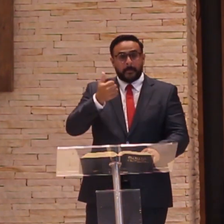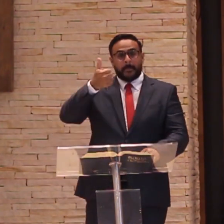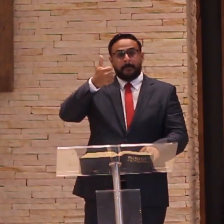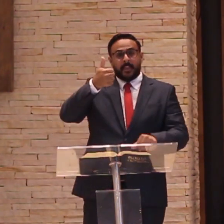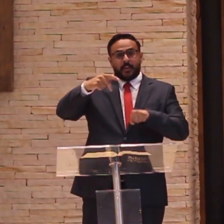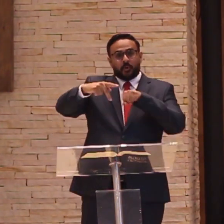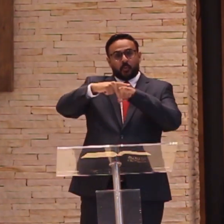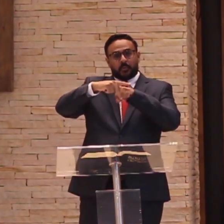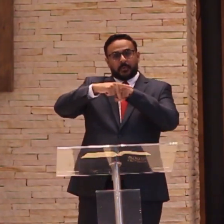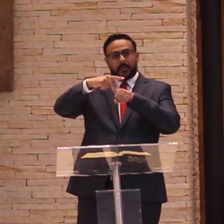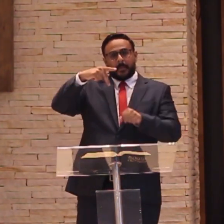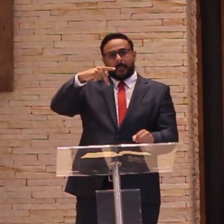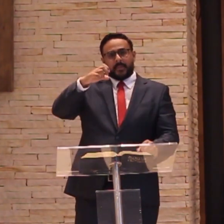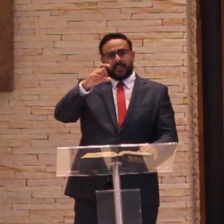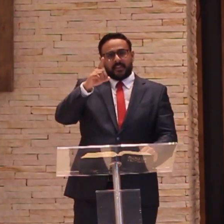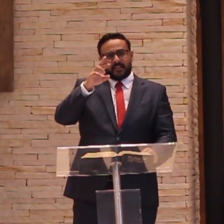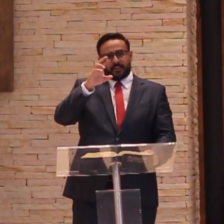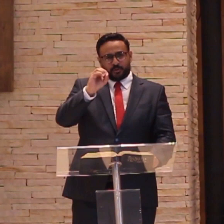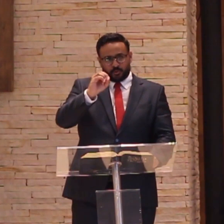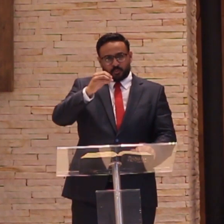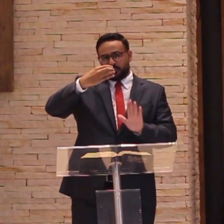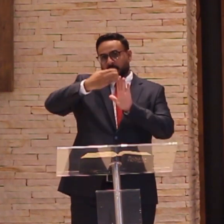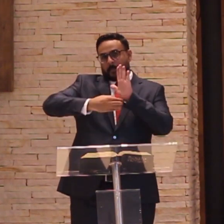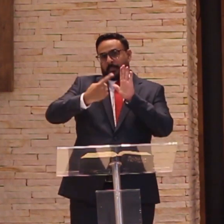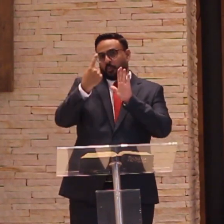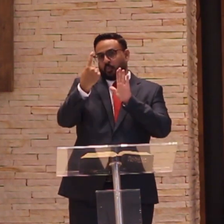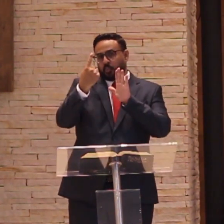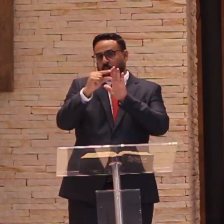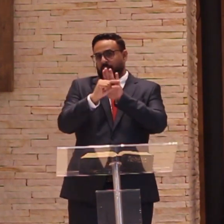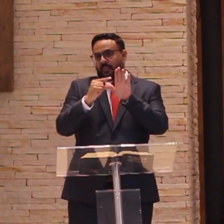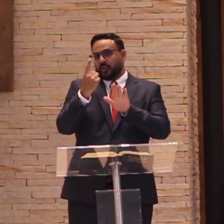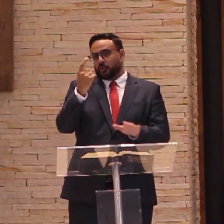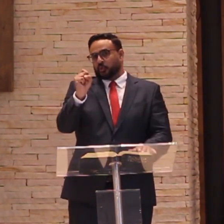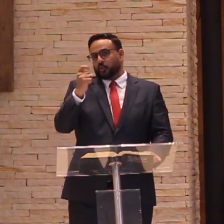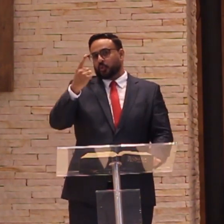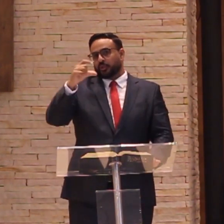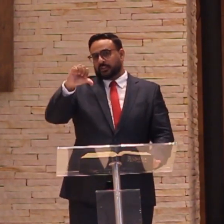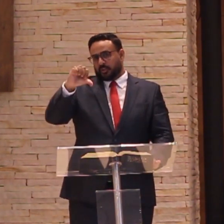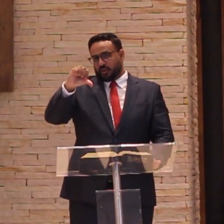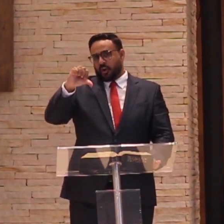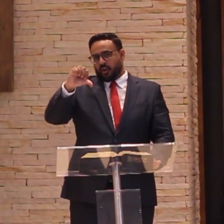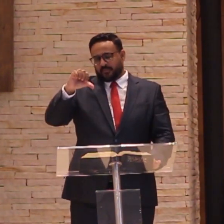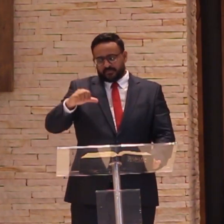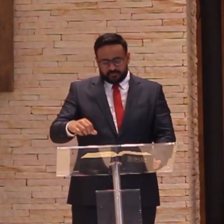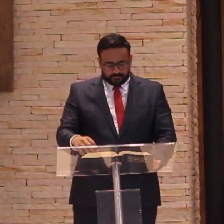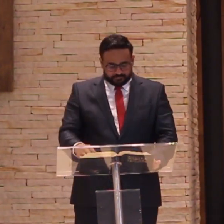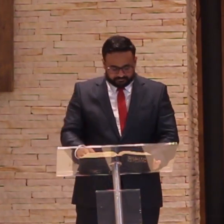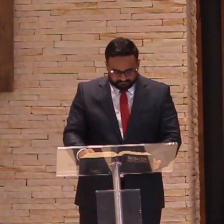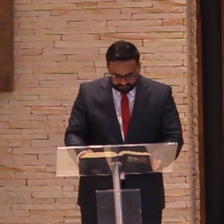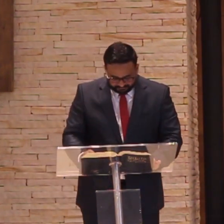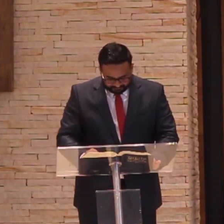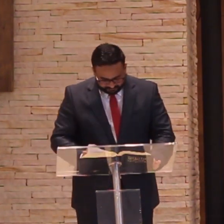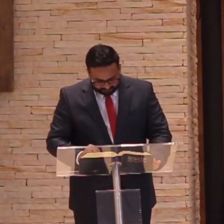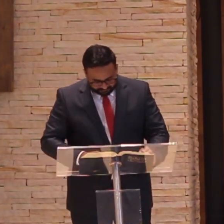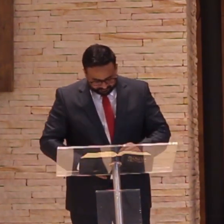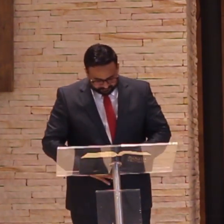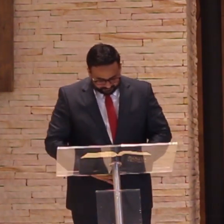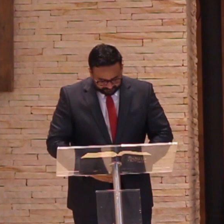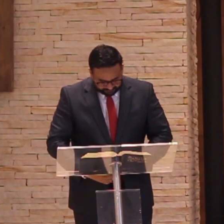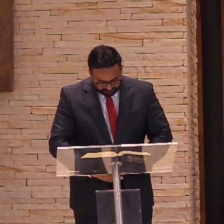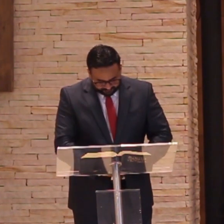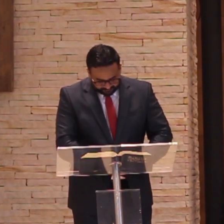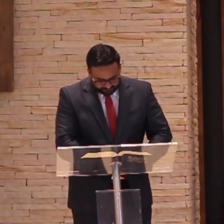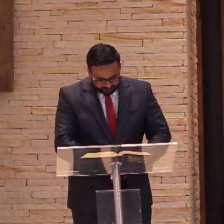substituto de Jesus lá na cruz. Vamos a 1 Pedro, no capítulo 1, no verso 18 e verso